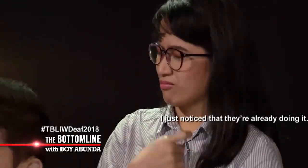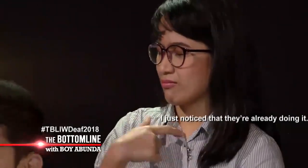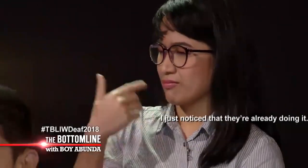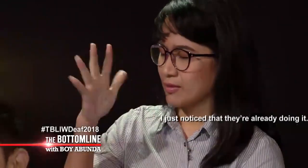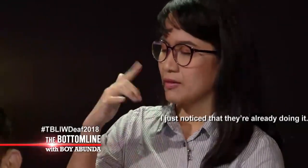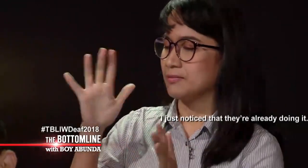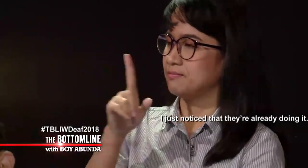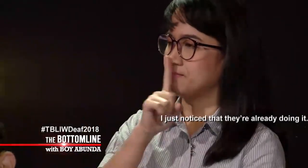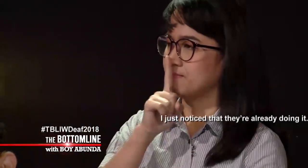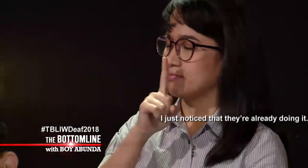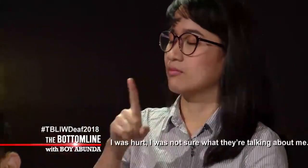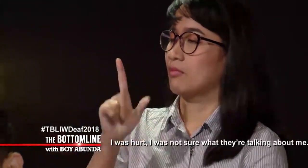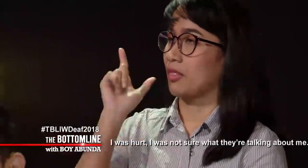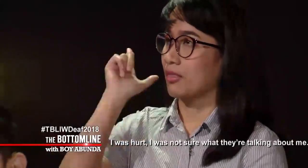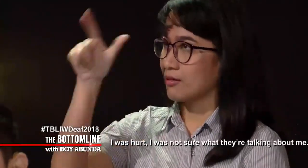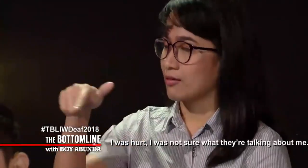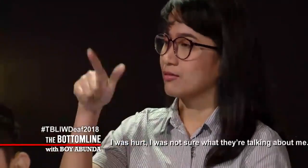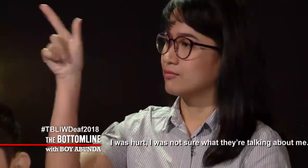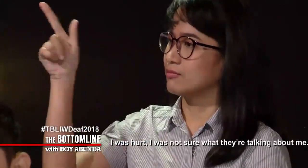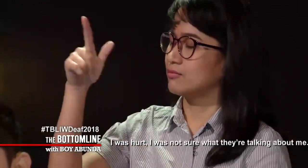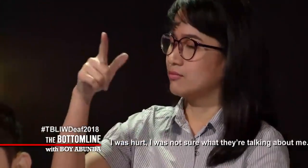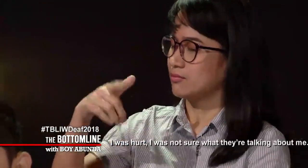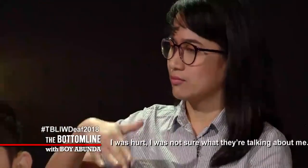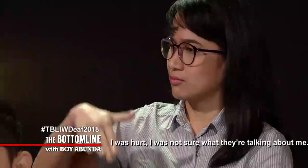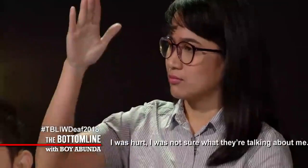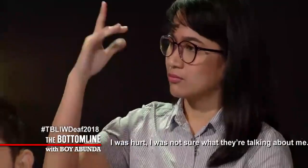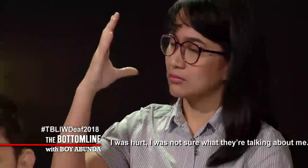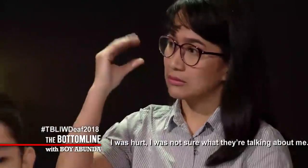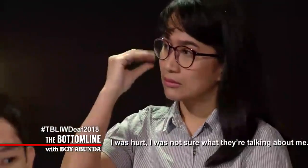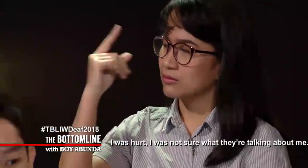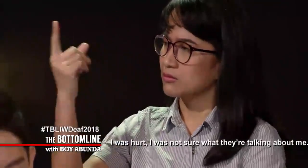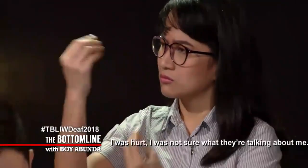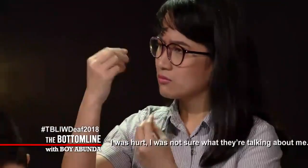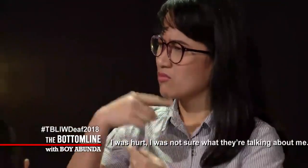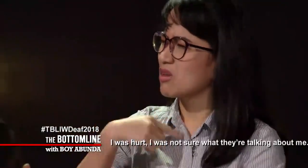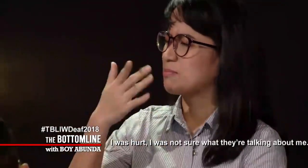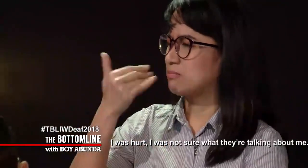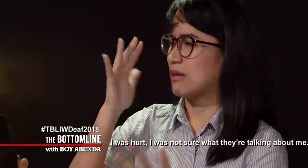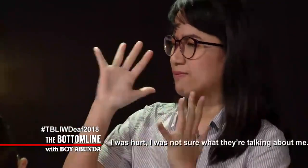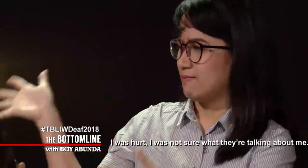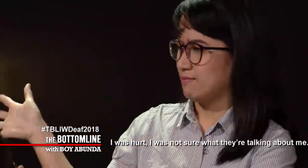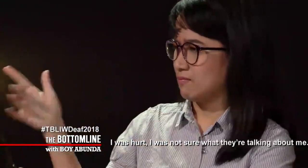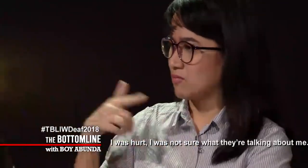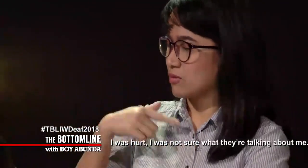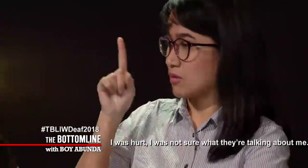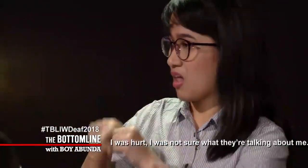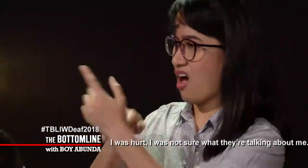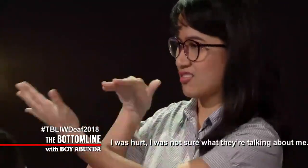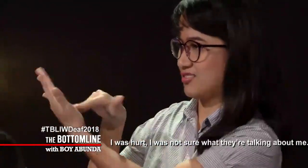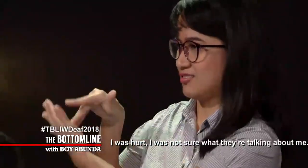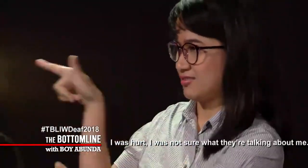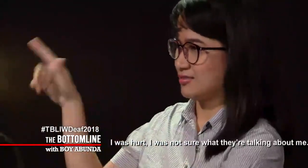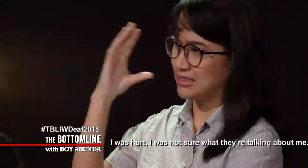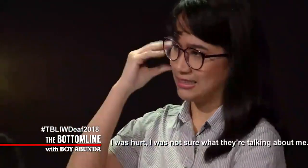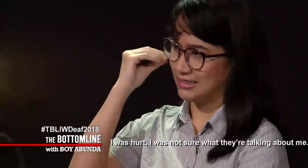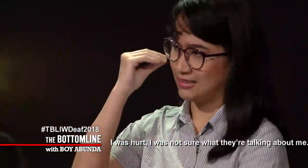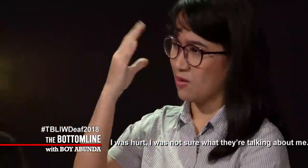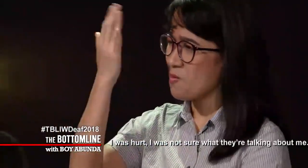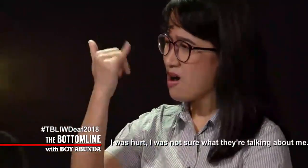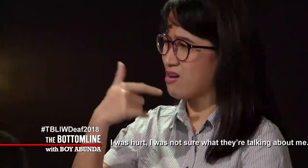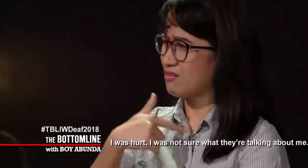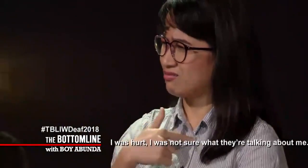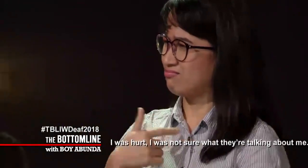ginagano. Then, nasasaktan, na hindi naman ako sure kung ano yung sinasabi nila. Tapos ang sabi nila sa akin, biyaan mo na lang